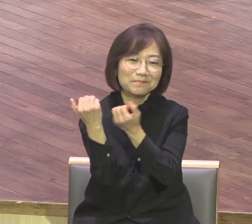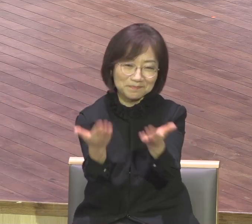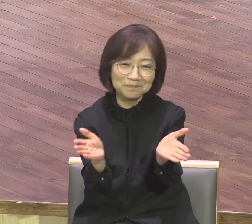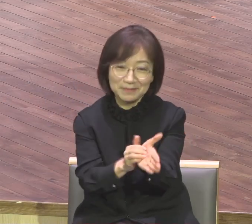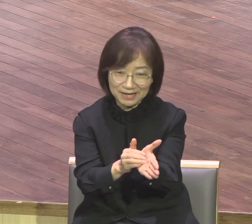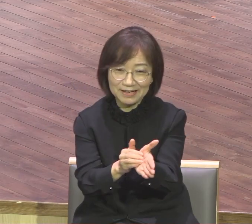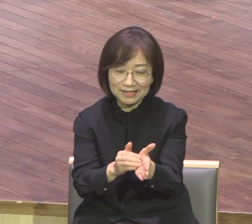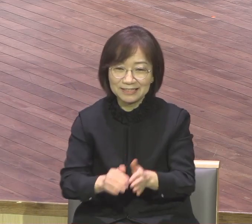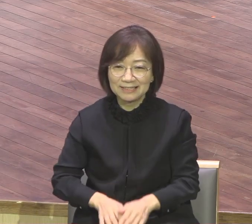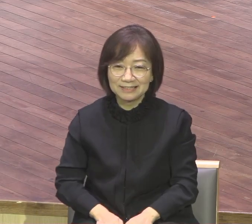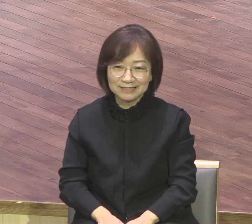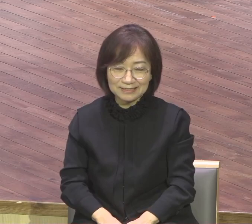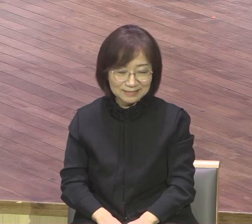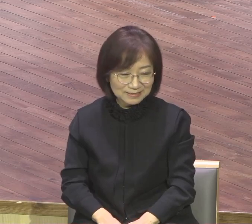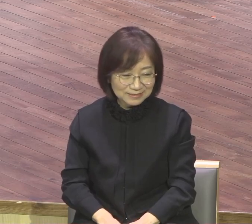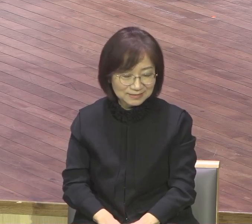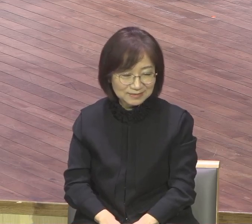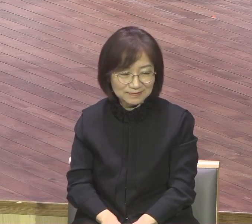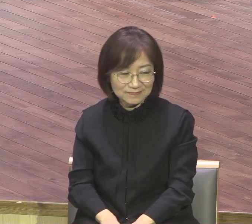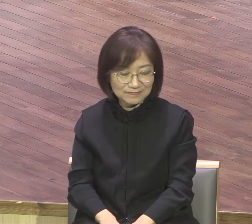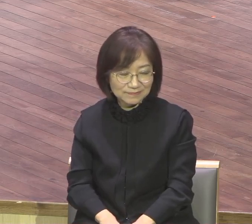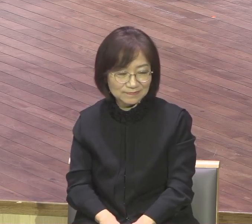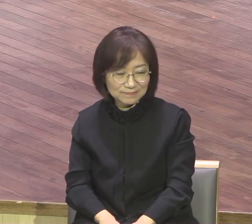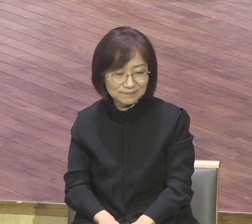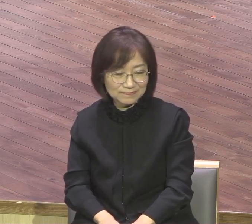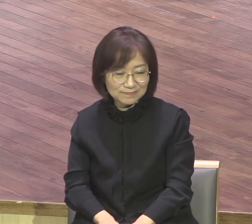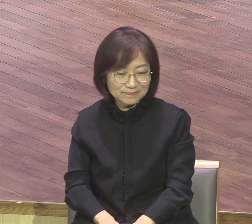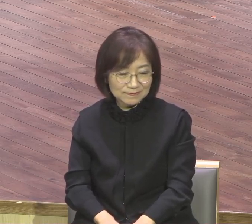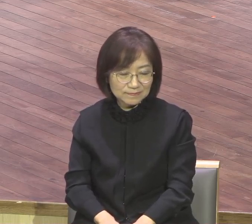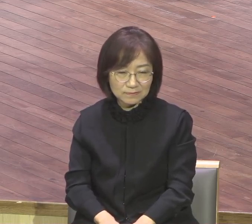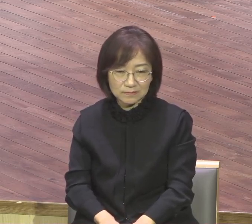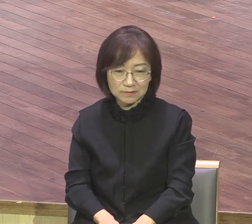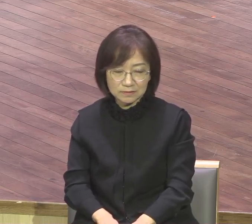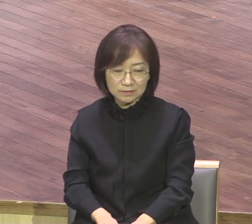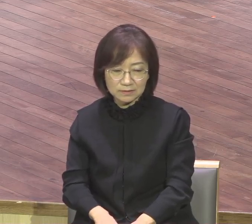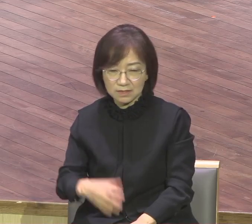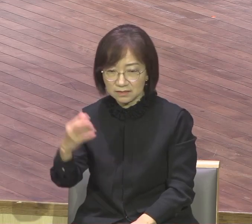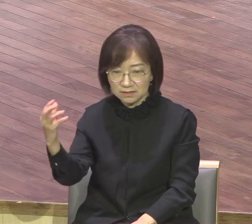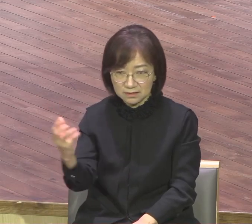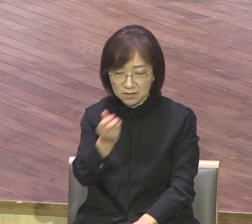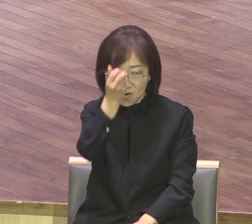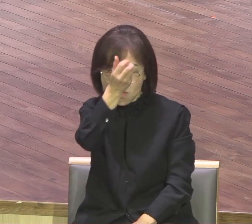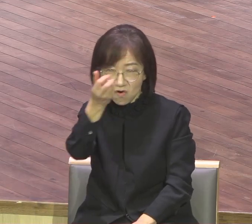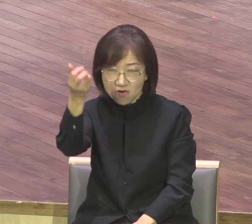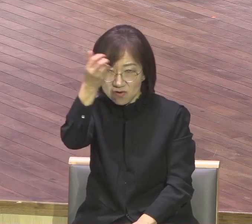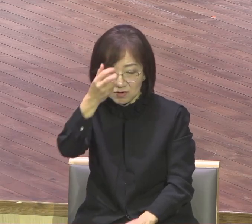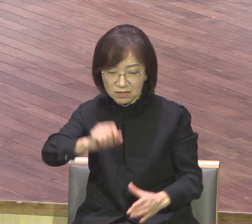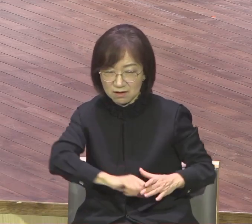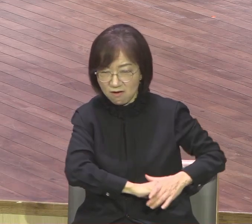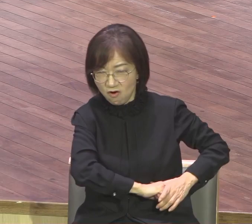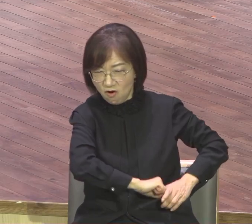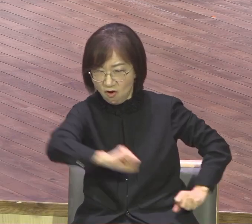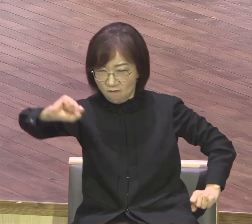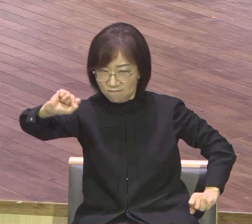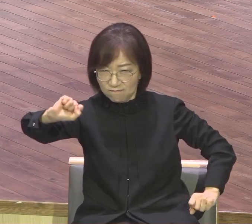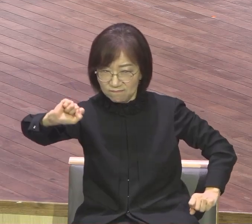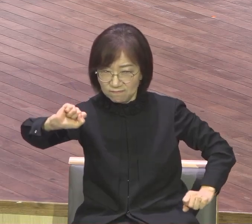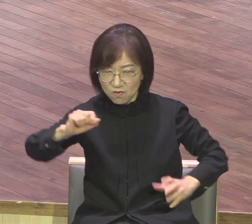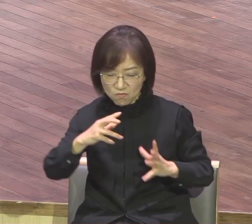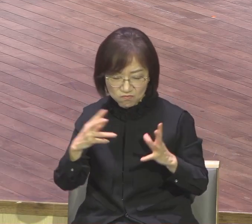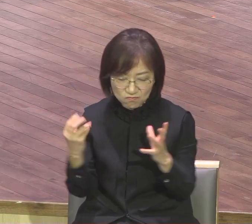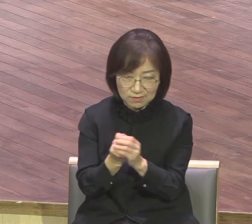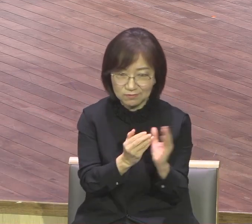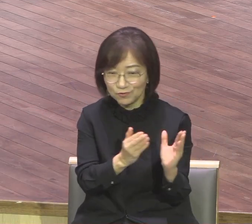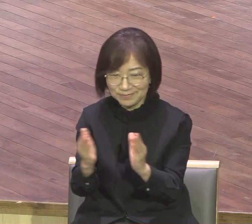la armadura de los ejércitos romanos con la palabra. 성령의 검으로 완전히 무장해라. Ustedes estén armados con